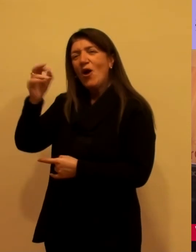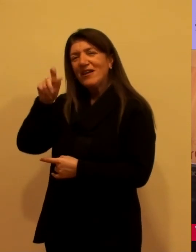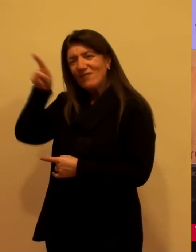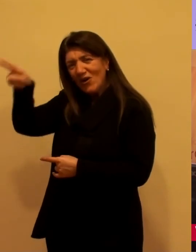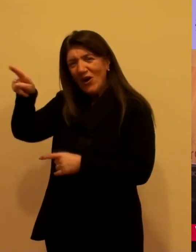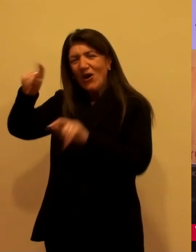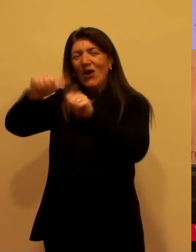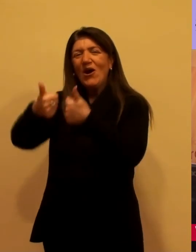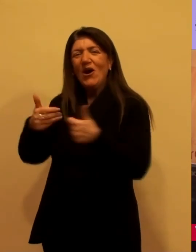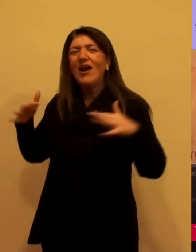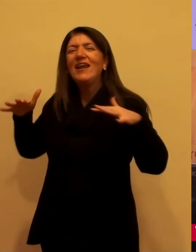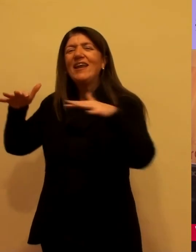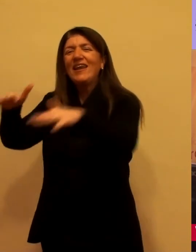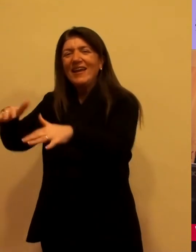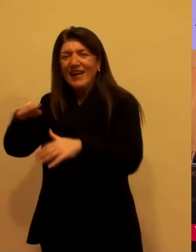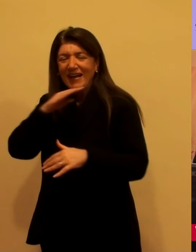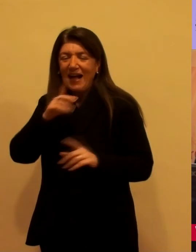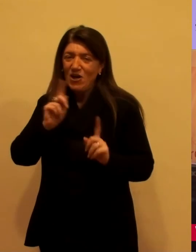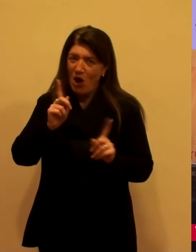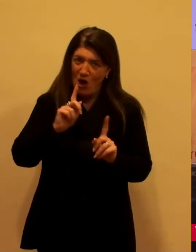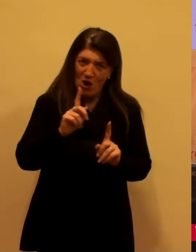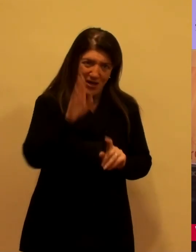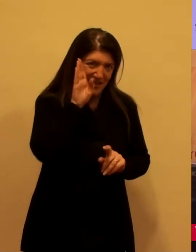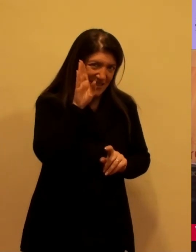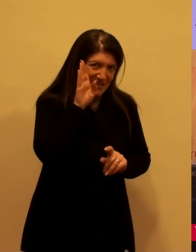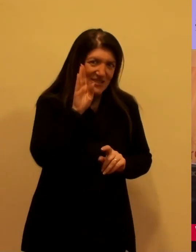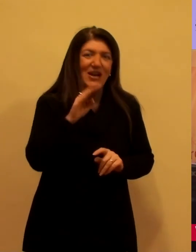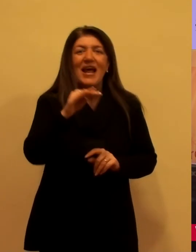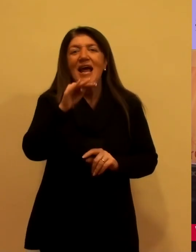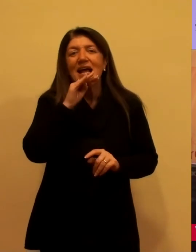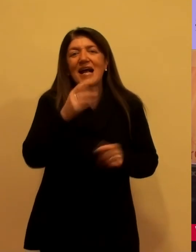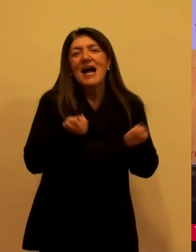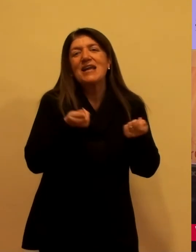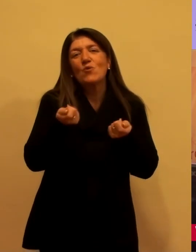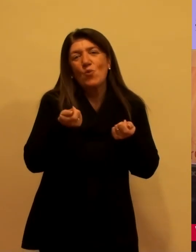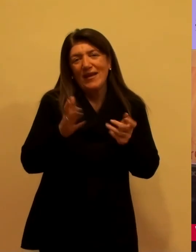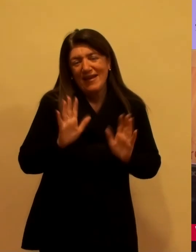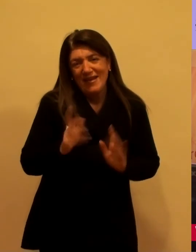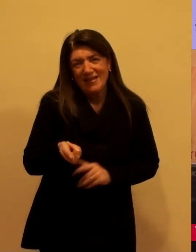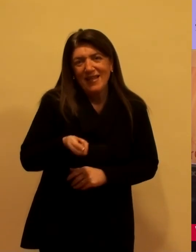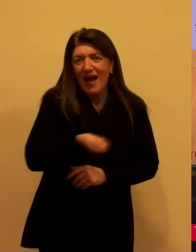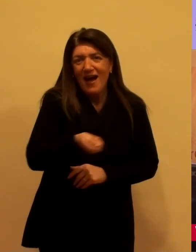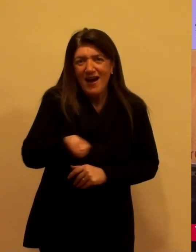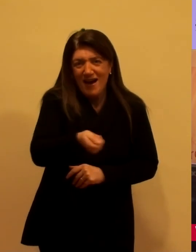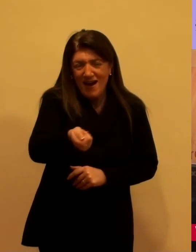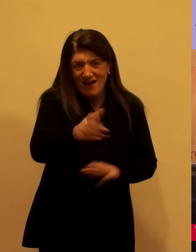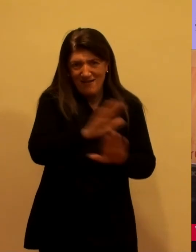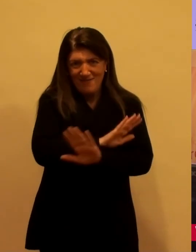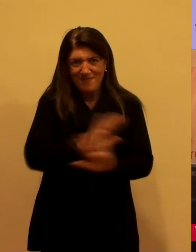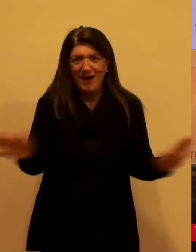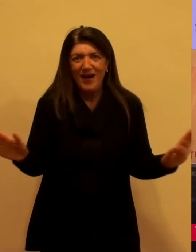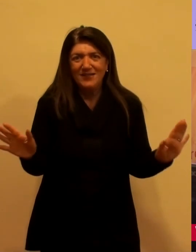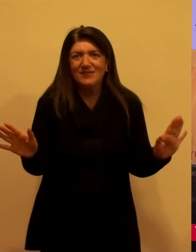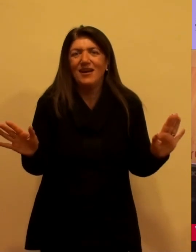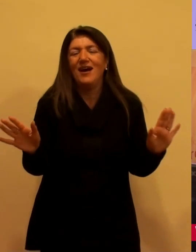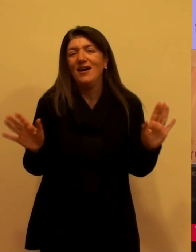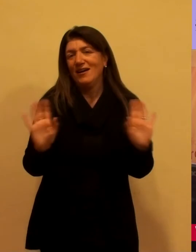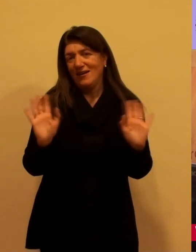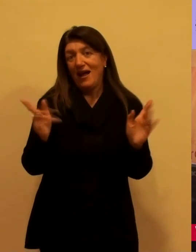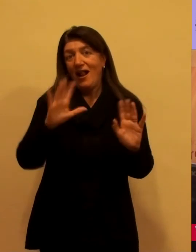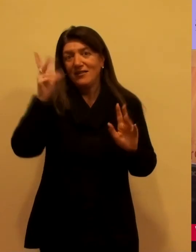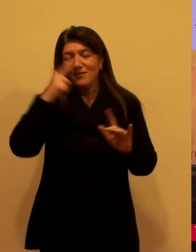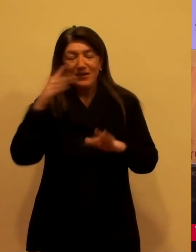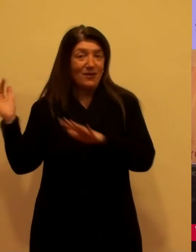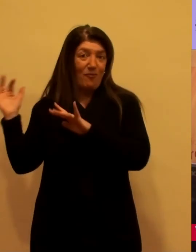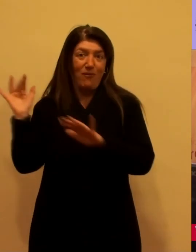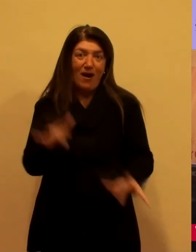bisogna dire solo cani guida, perché poi sul cane in quanto tale, no, certo, cani guida sono veramente educati, si potrebbero scatenare.